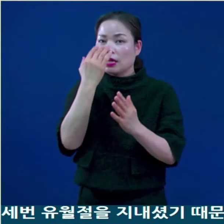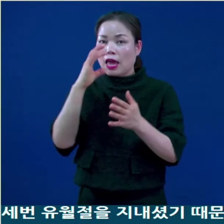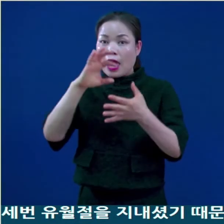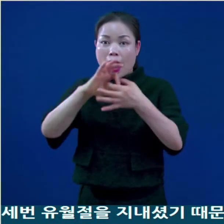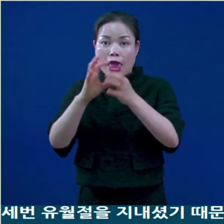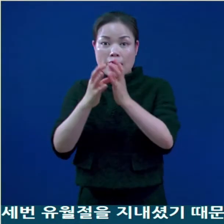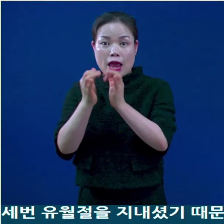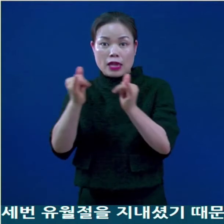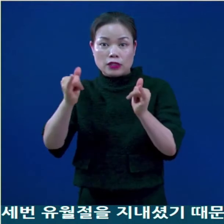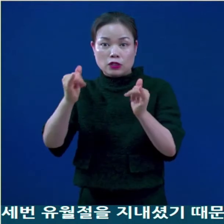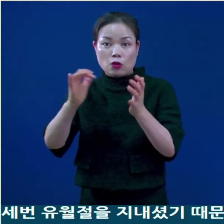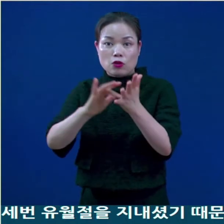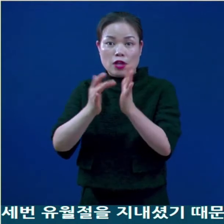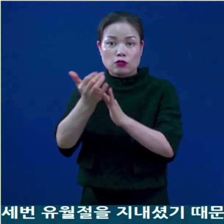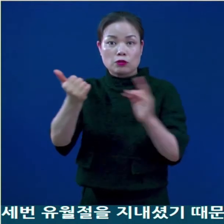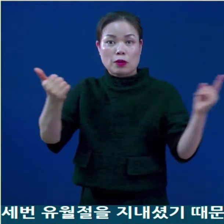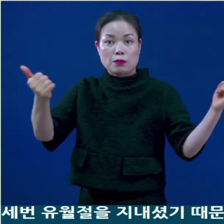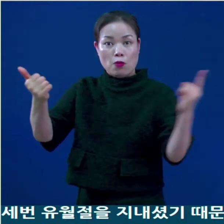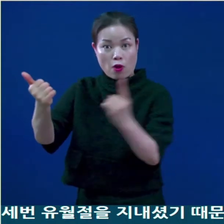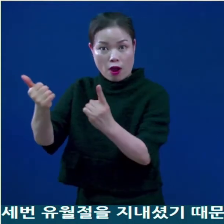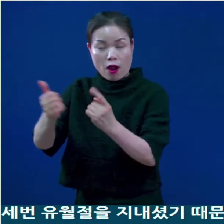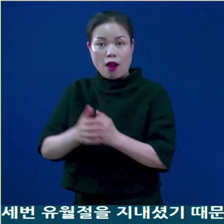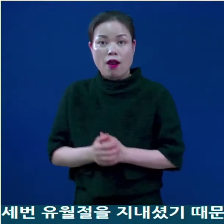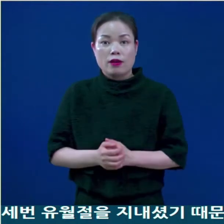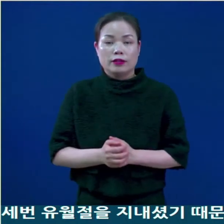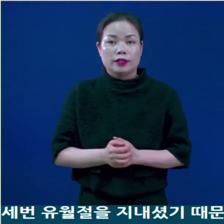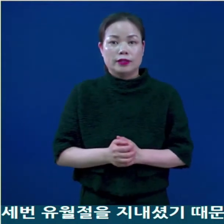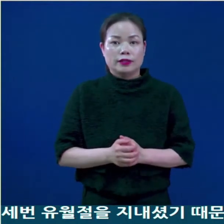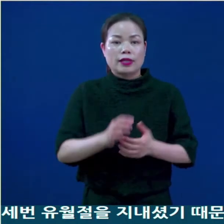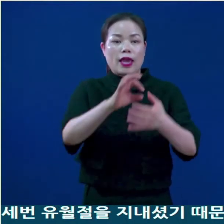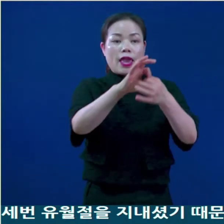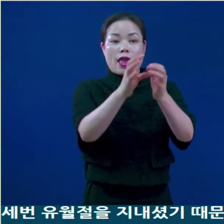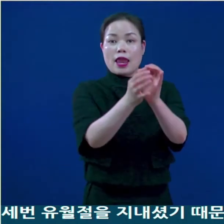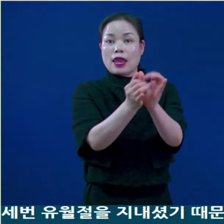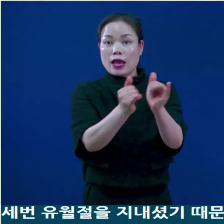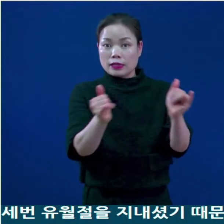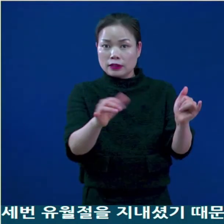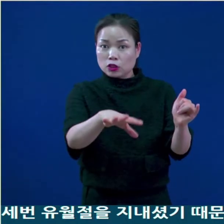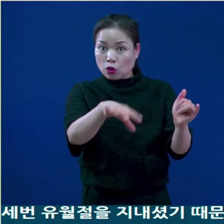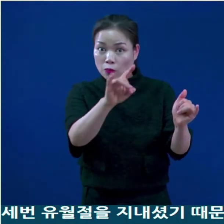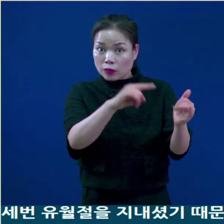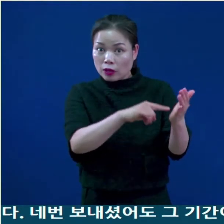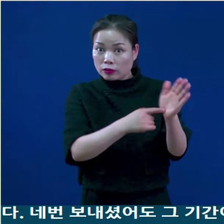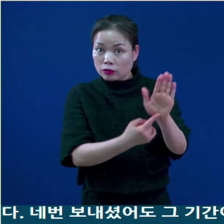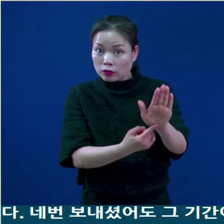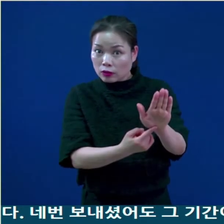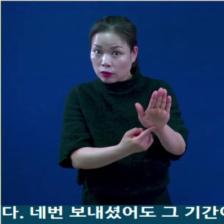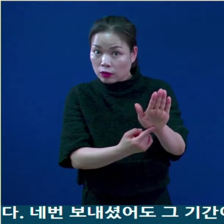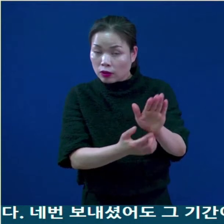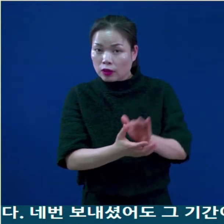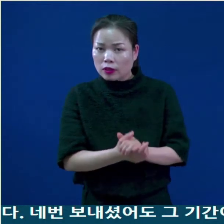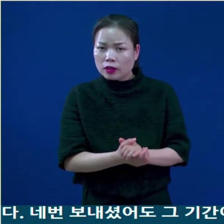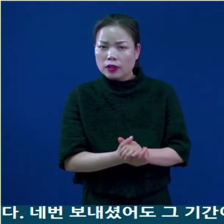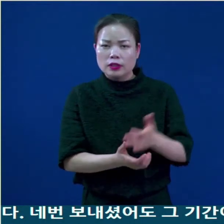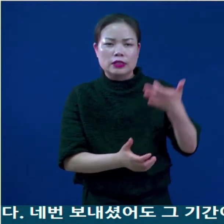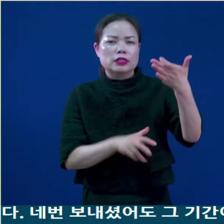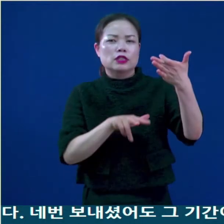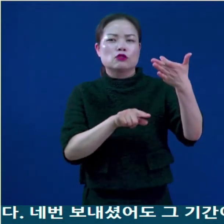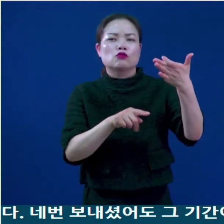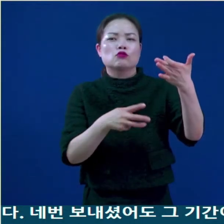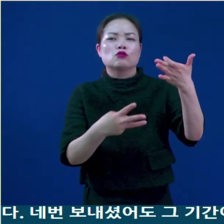앞에 나옵니다. 헬라인들도요. 이거 나왔죠? 헬라인, 이거 처음 나온 거예요. 처음이요. 19절